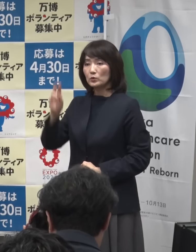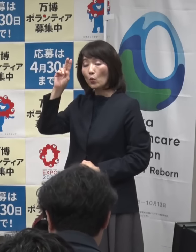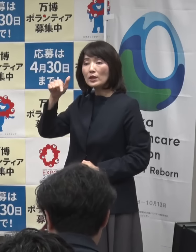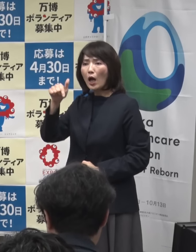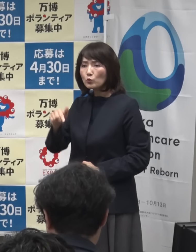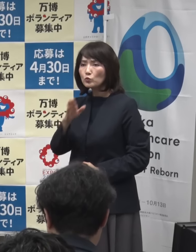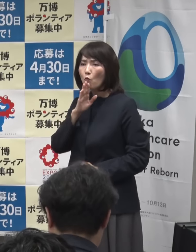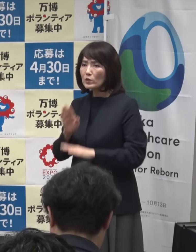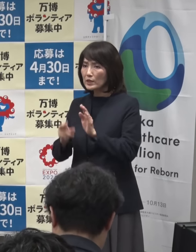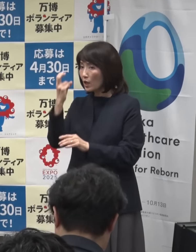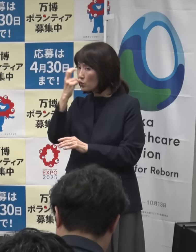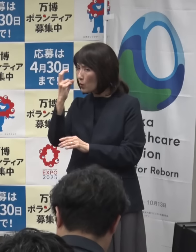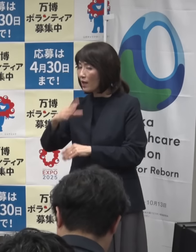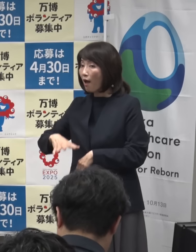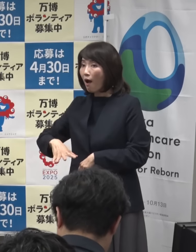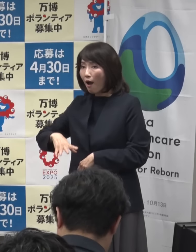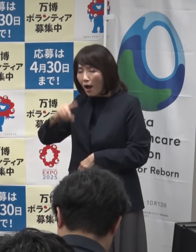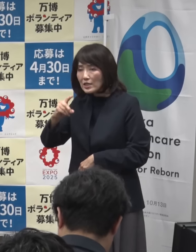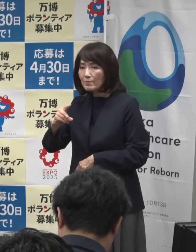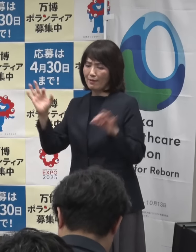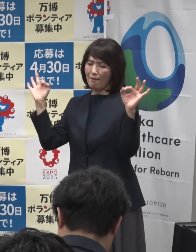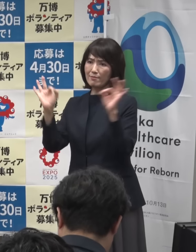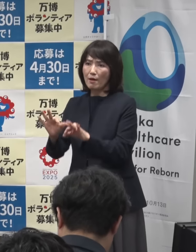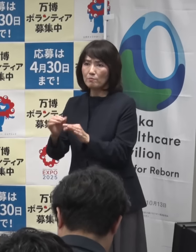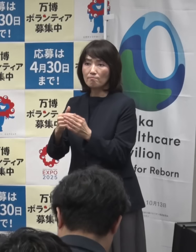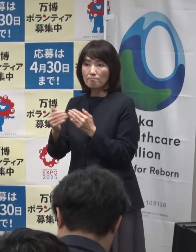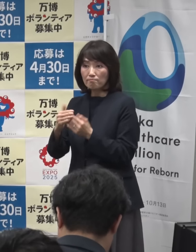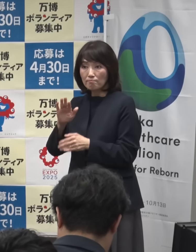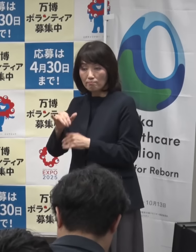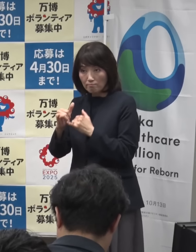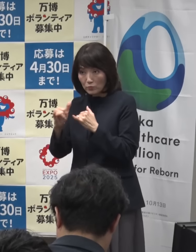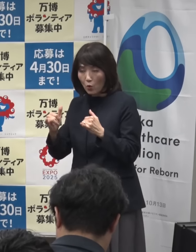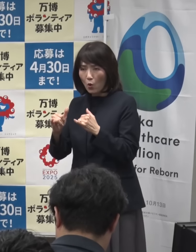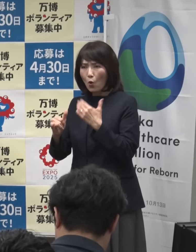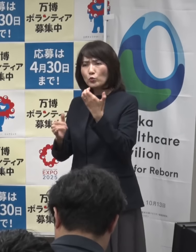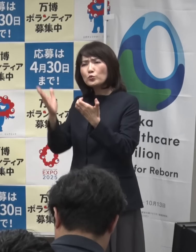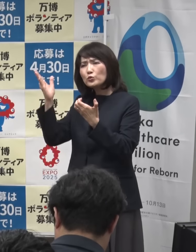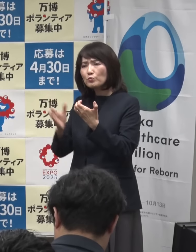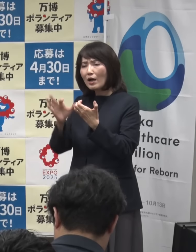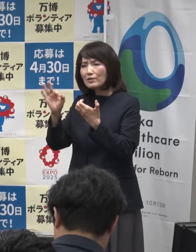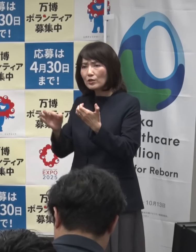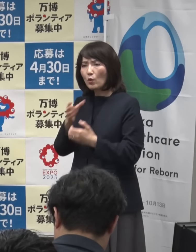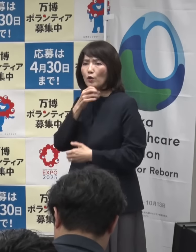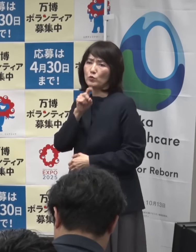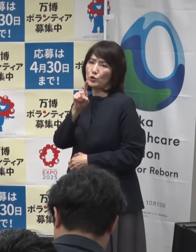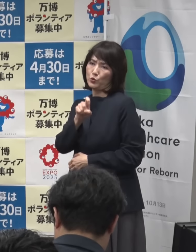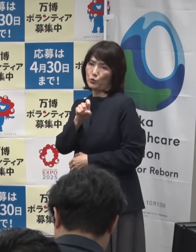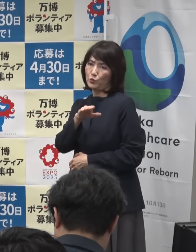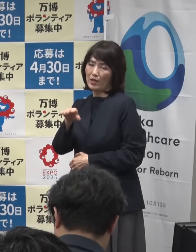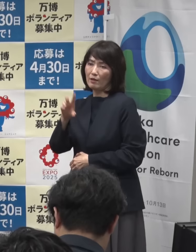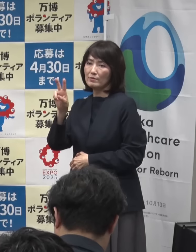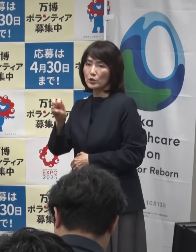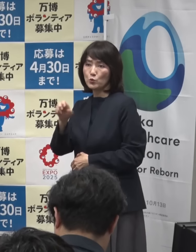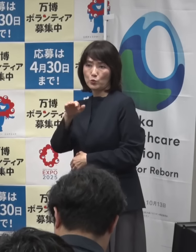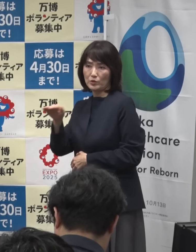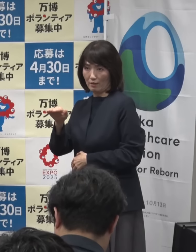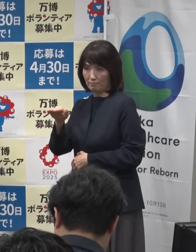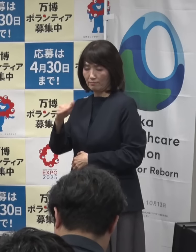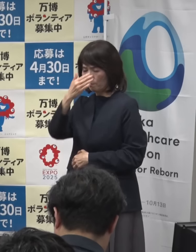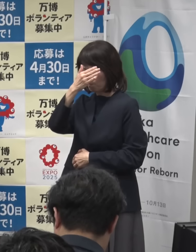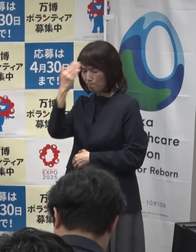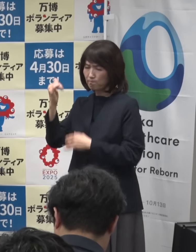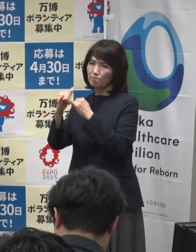態調査におきましては、初めてギャンブル等をした年齢の約9割の方が10代20代と非常に若い年